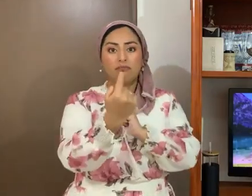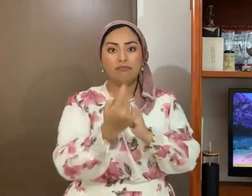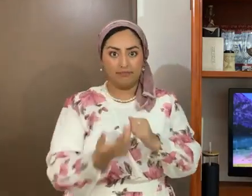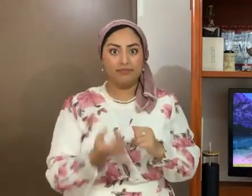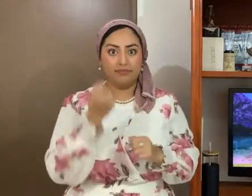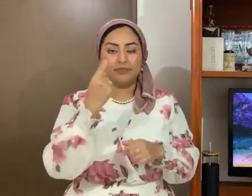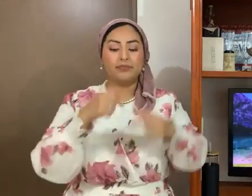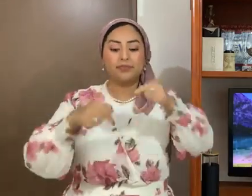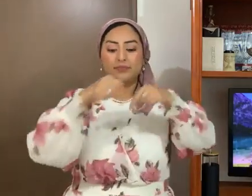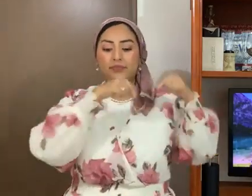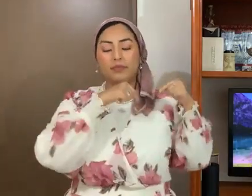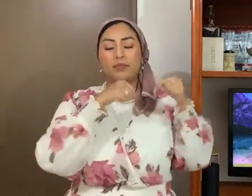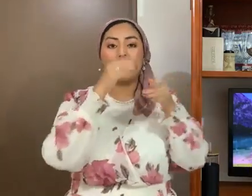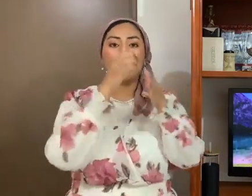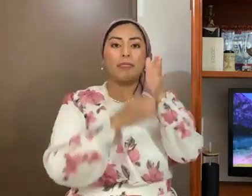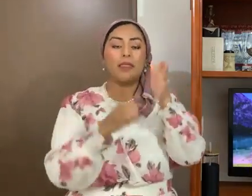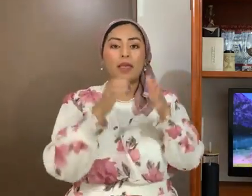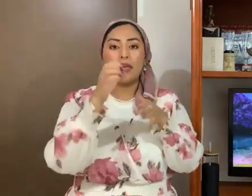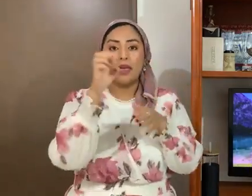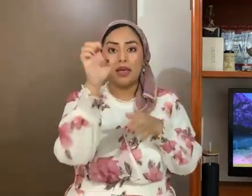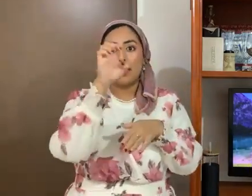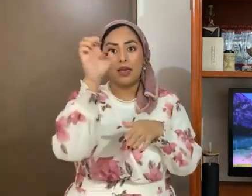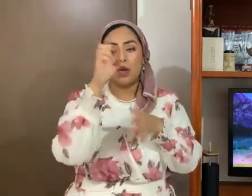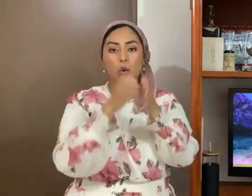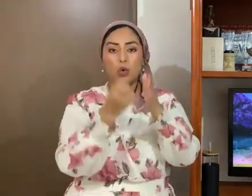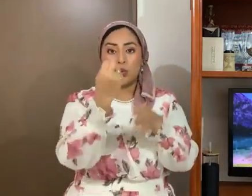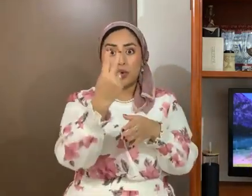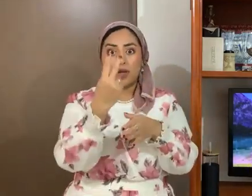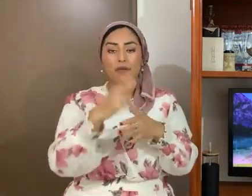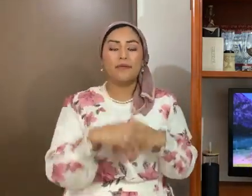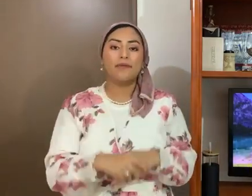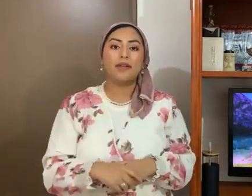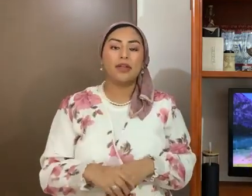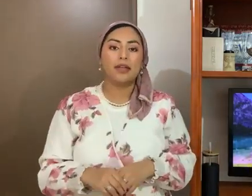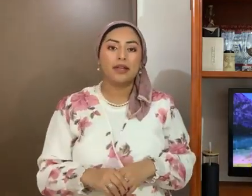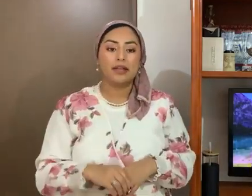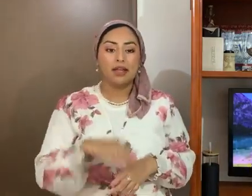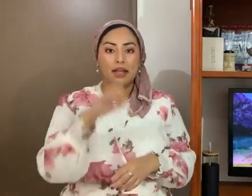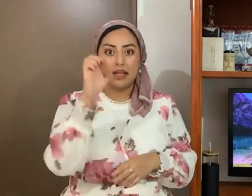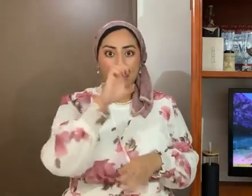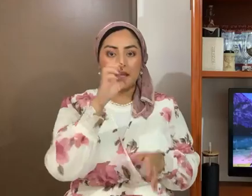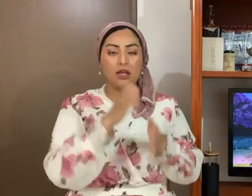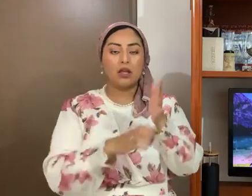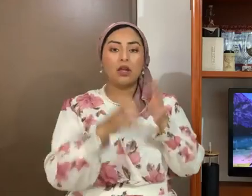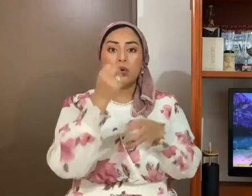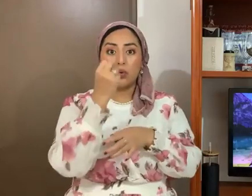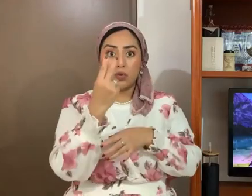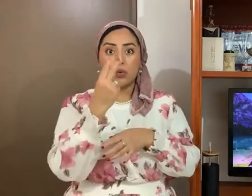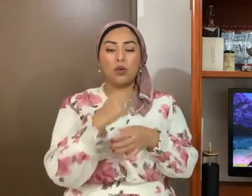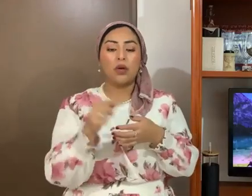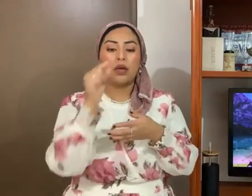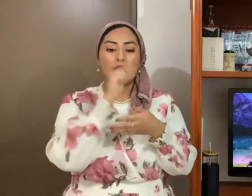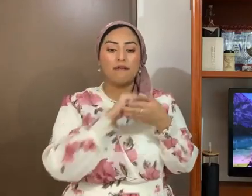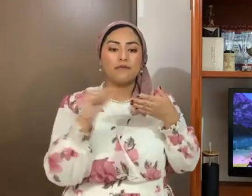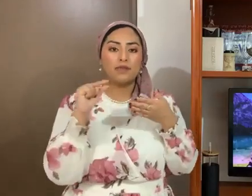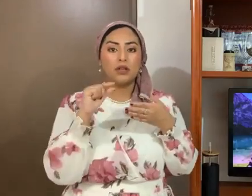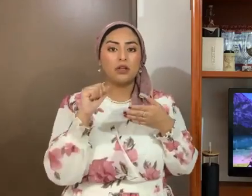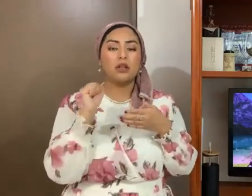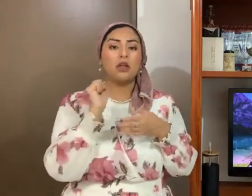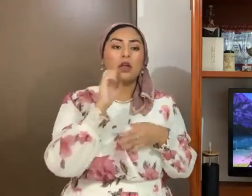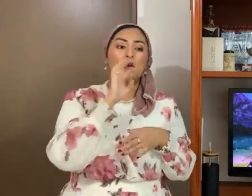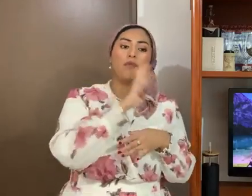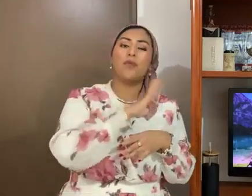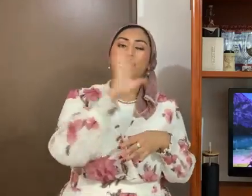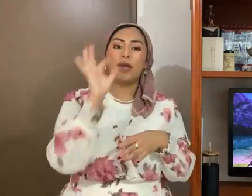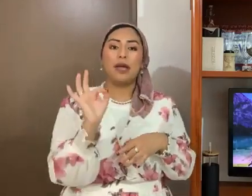Vamos aquí atrásito a Éxodo 12 para que todos nos gocemos con esa cita. Éxodo 12, verso